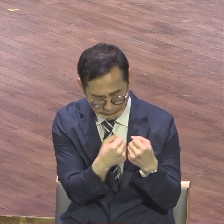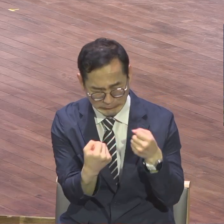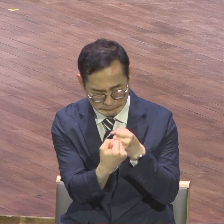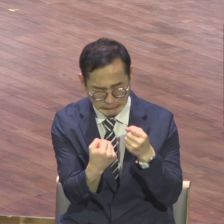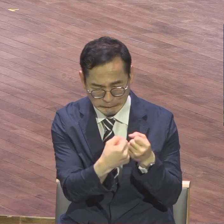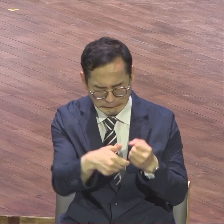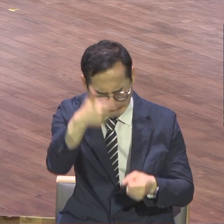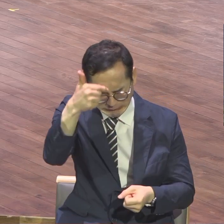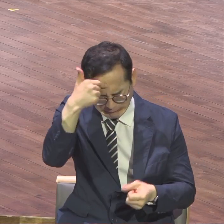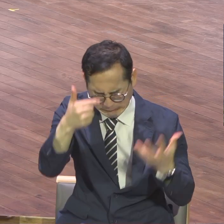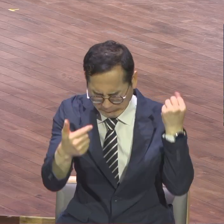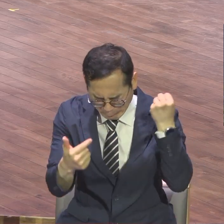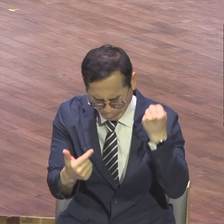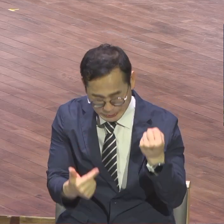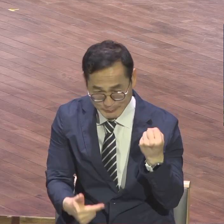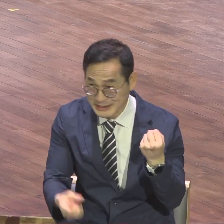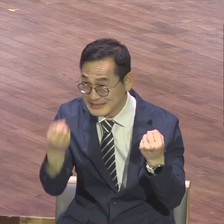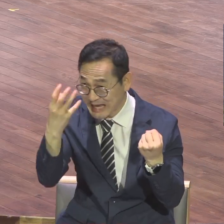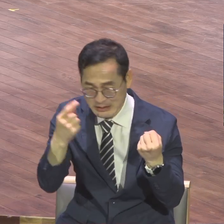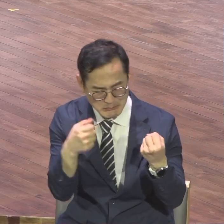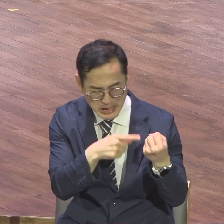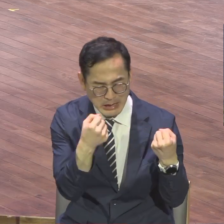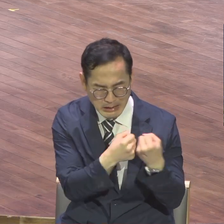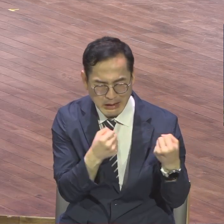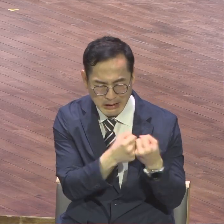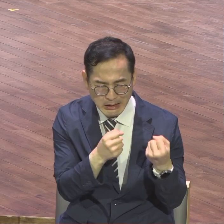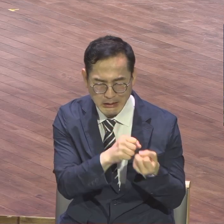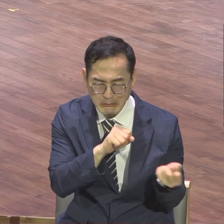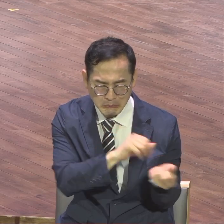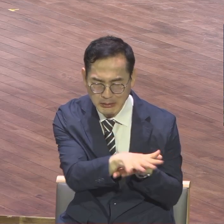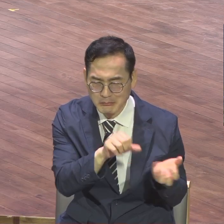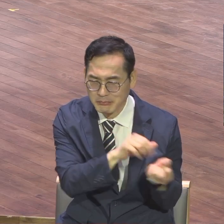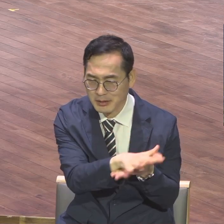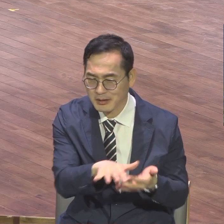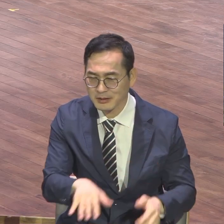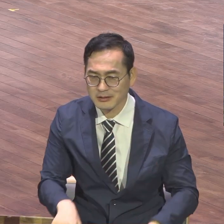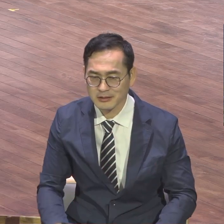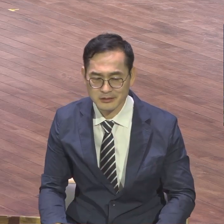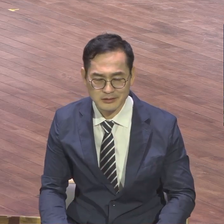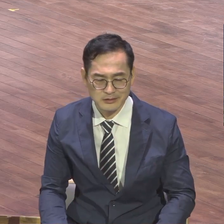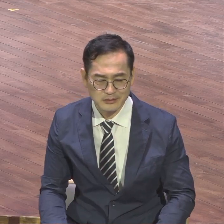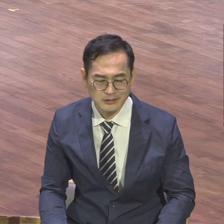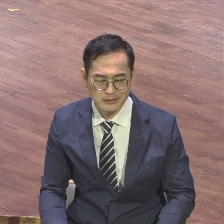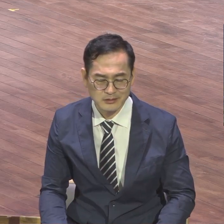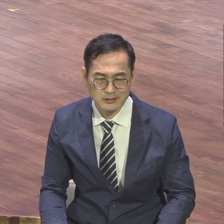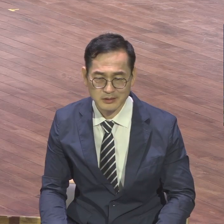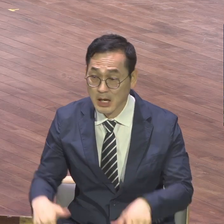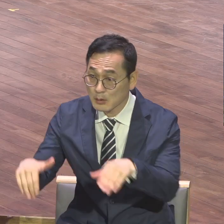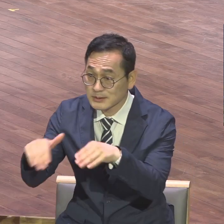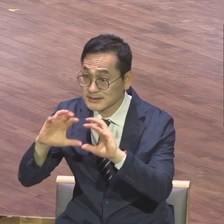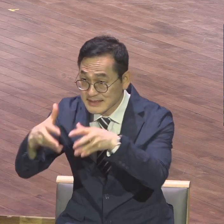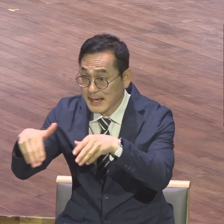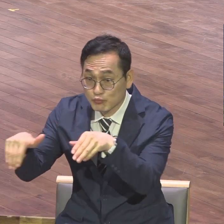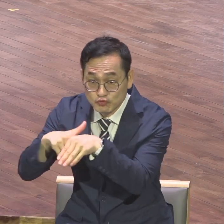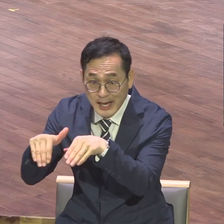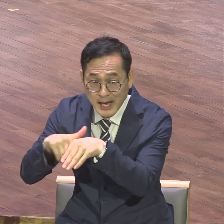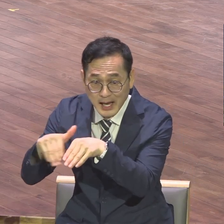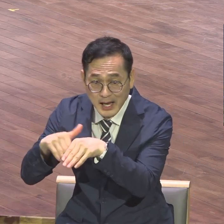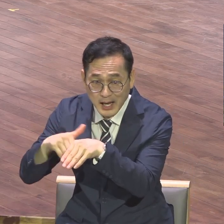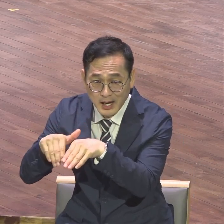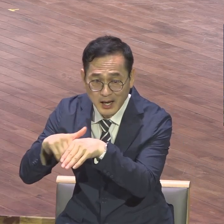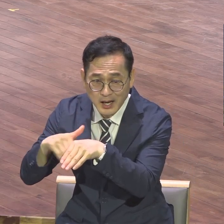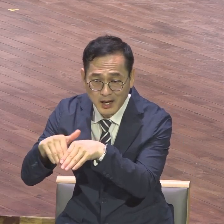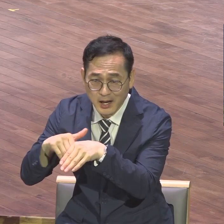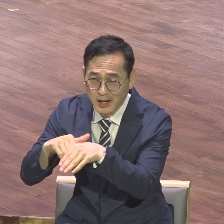전 정치인계 사회를 다 잡아버렸어요. 특별히 경제를 다 잡아버렸어요. 문화를 잡아버렸어요.